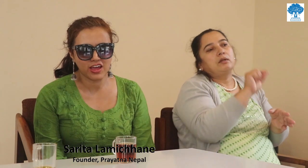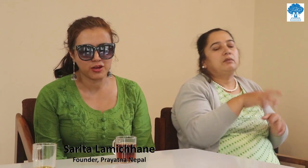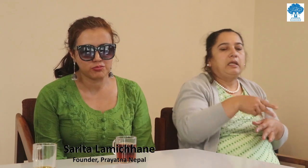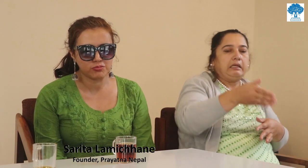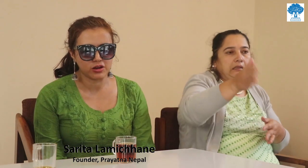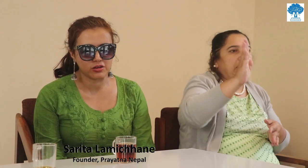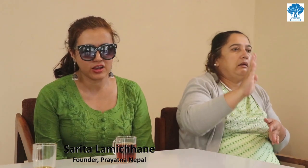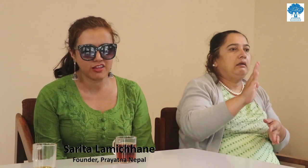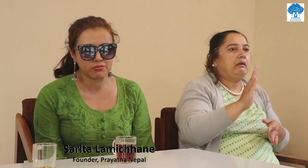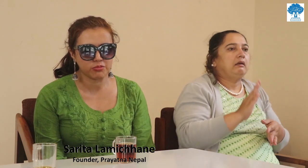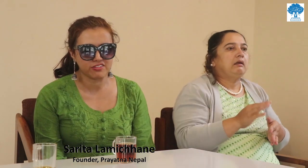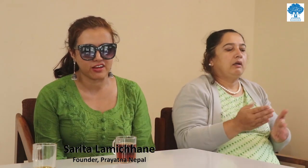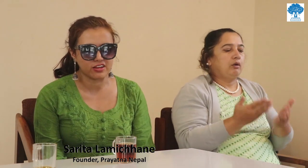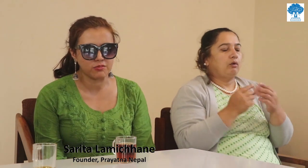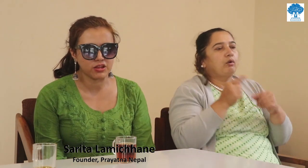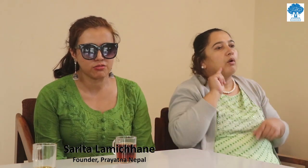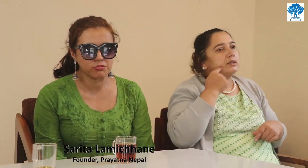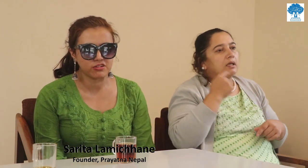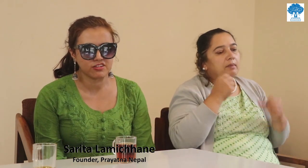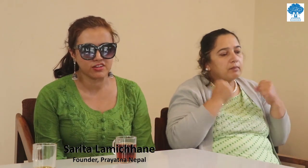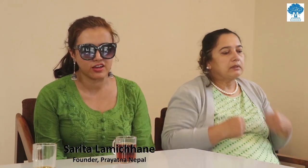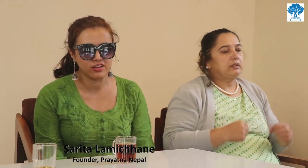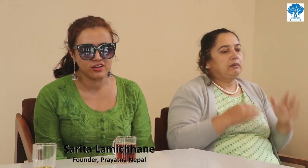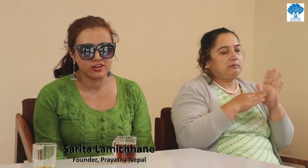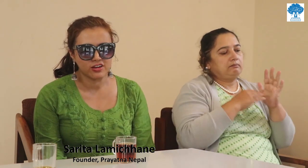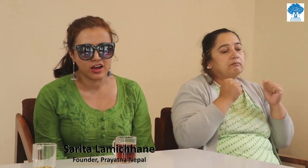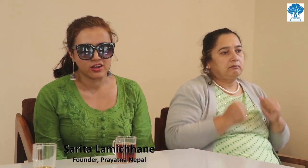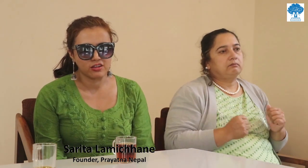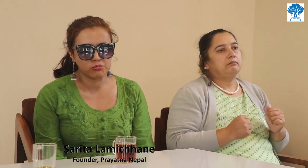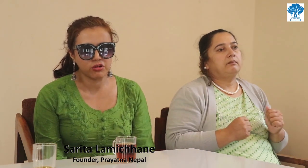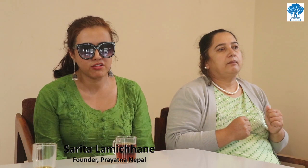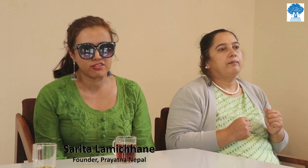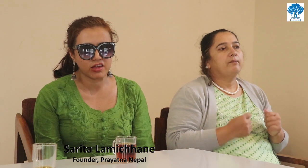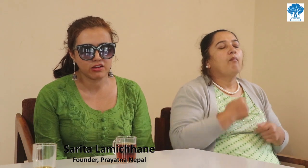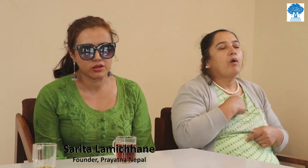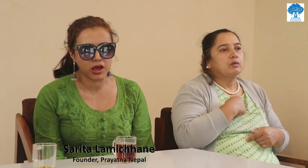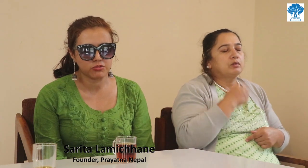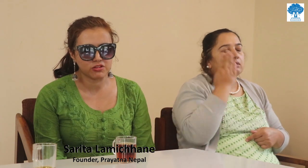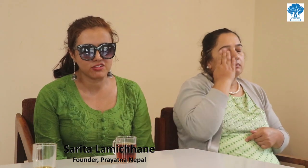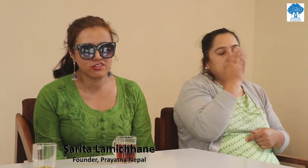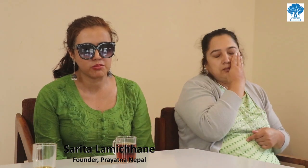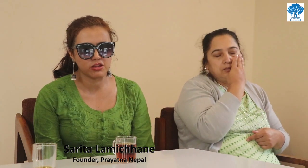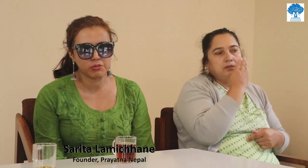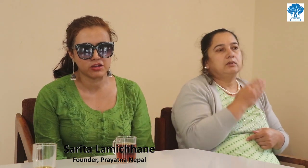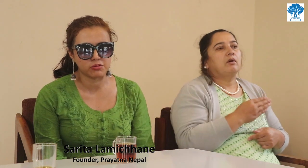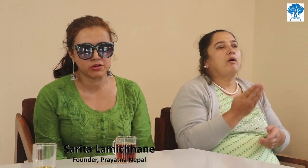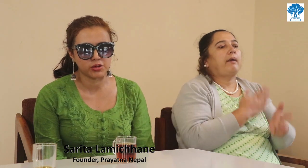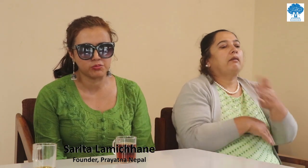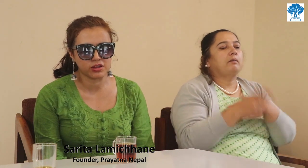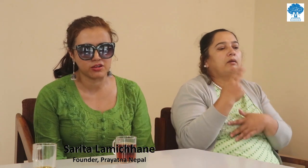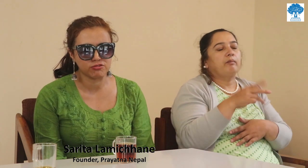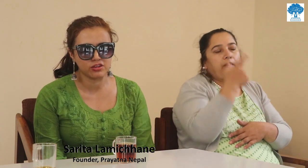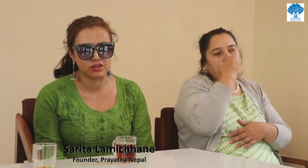अब त्यहाँ क्लासमा बस्दाखेरि बेन्चमा बसिरहँदाखेरि म जस्ता अथवा हाम्रो दृष्टि सम्बन्धी अपाङ्गता